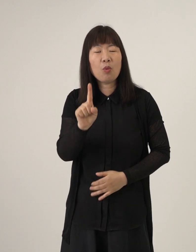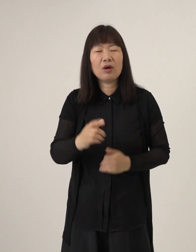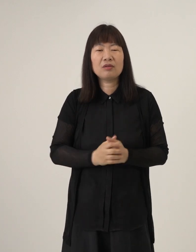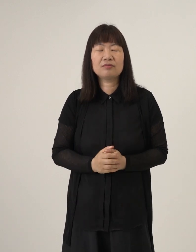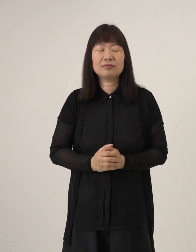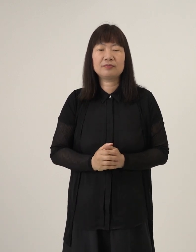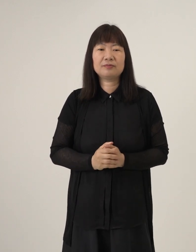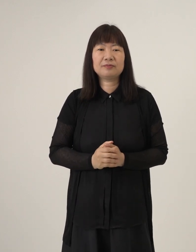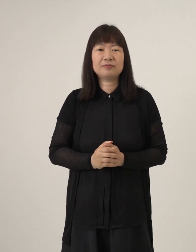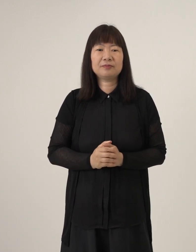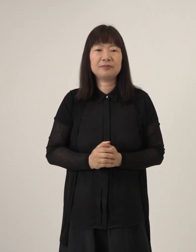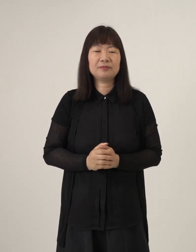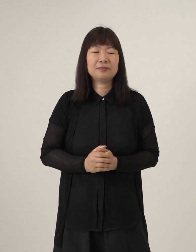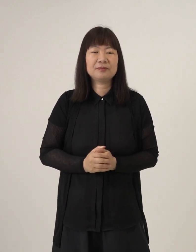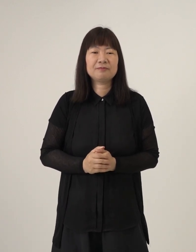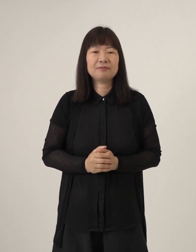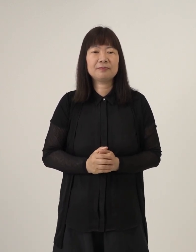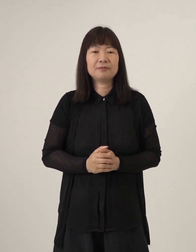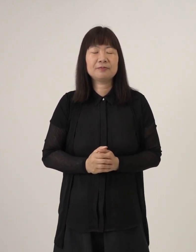확